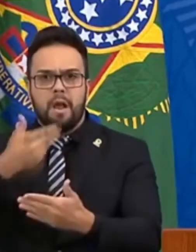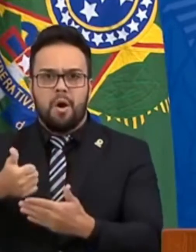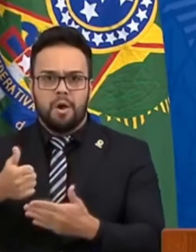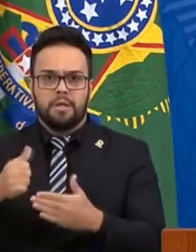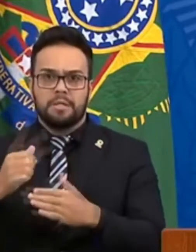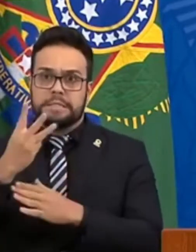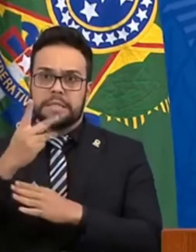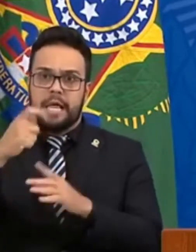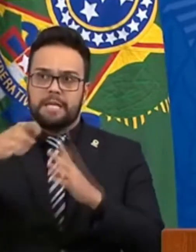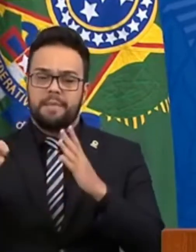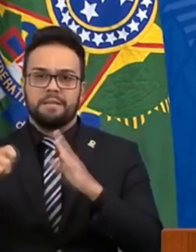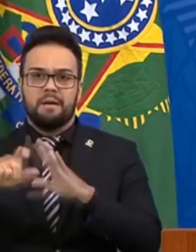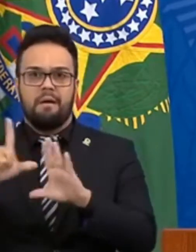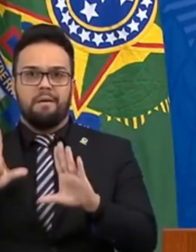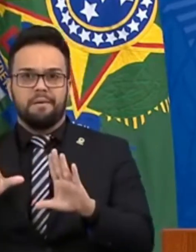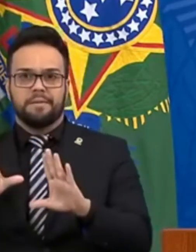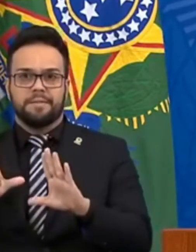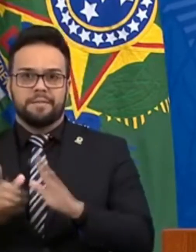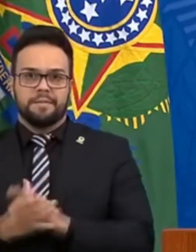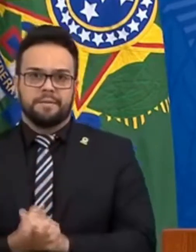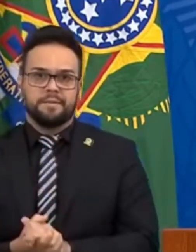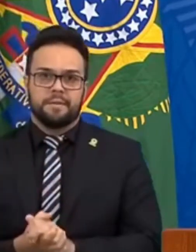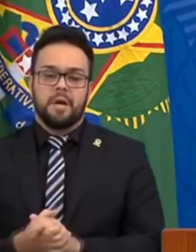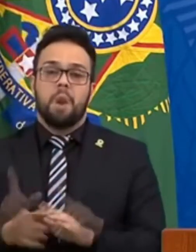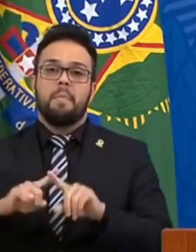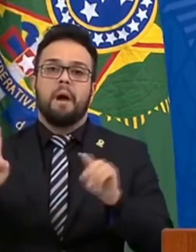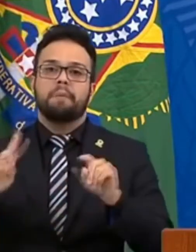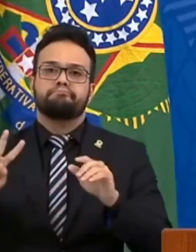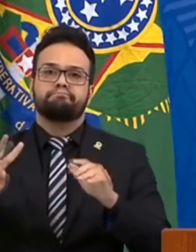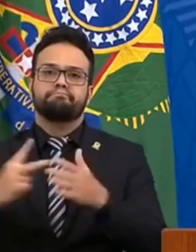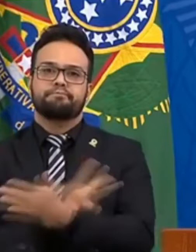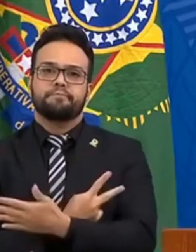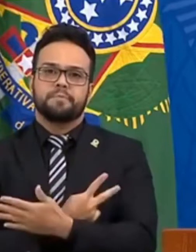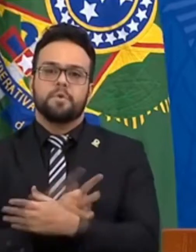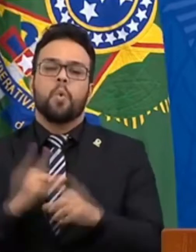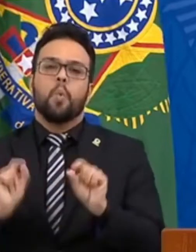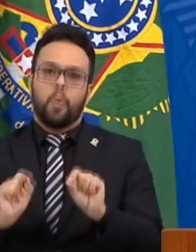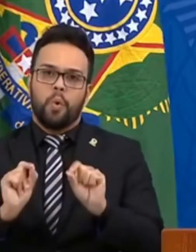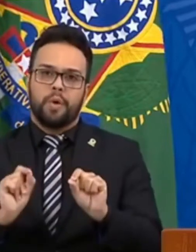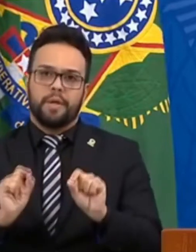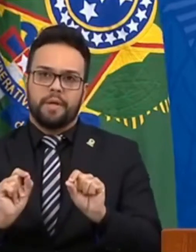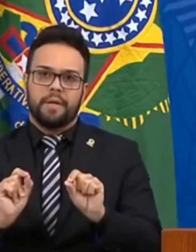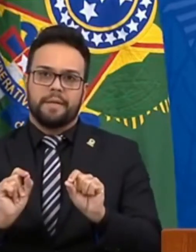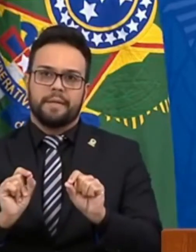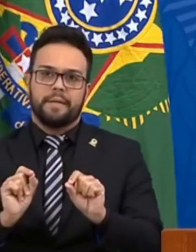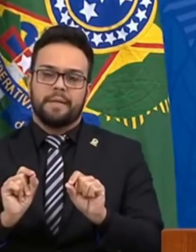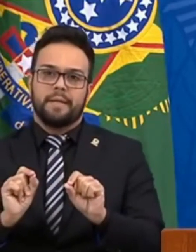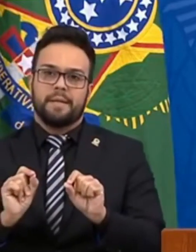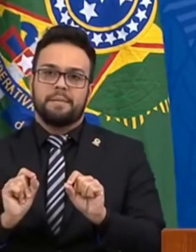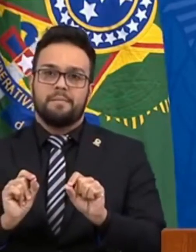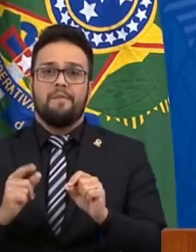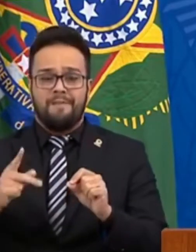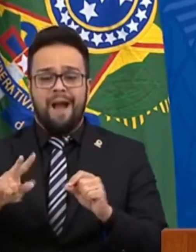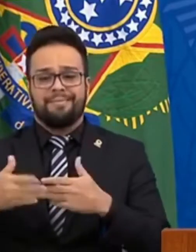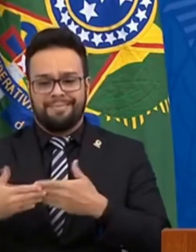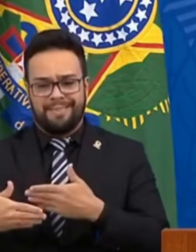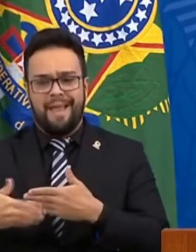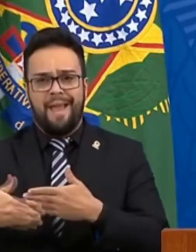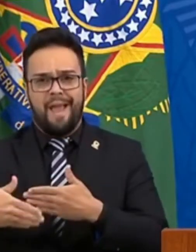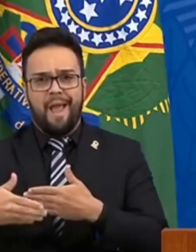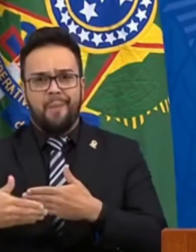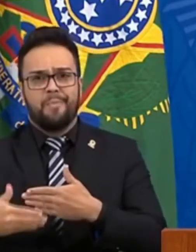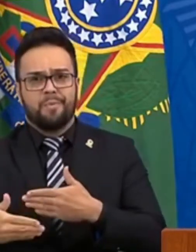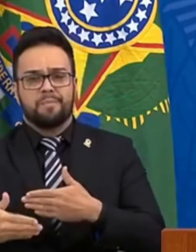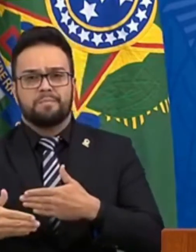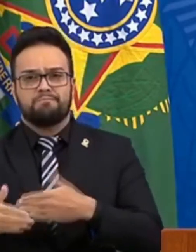e esse dá certo agora acontecer a manu um tempo mais ampliada onde o apela para o zé